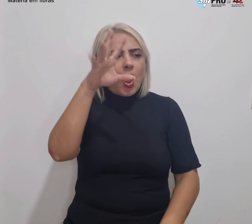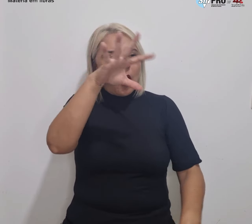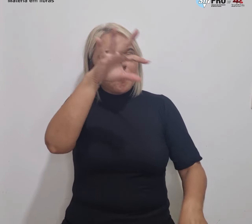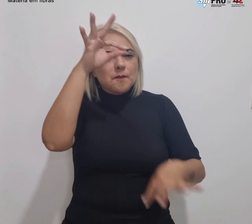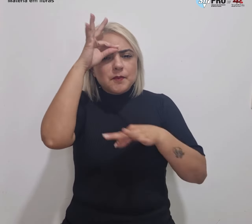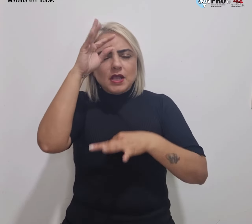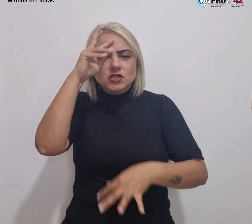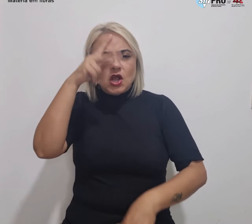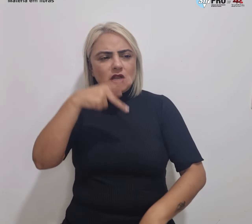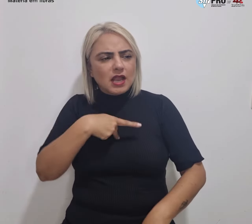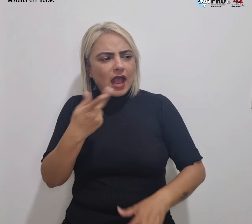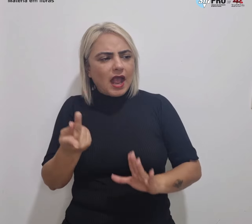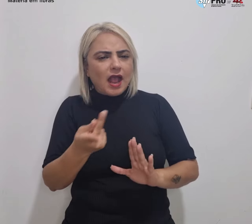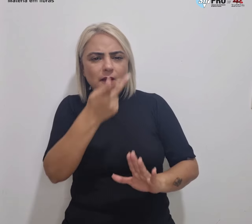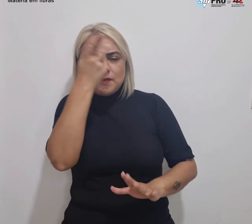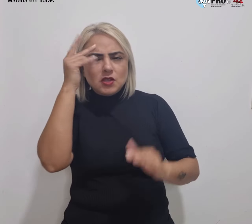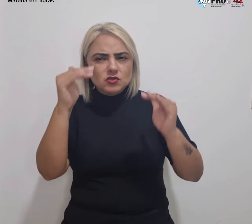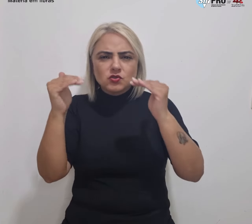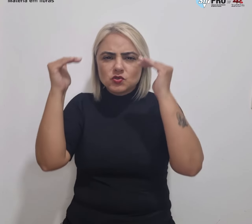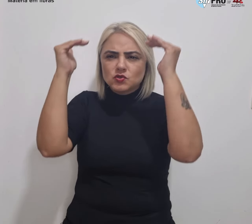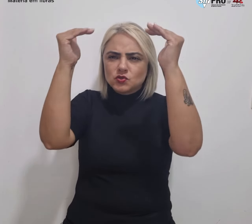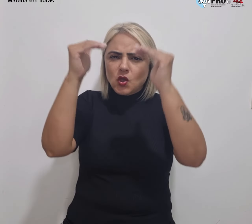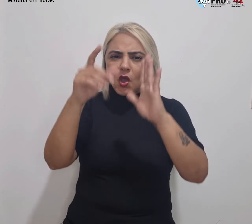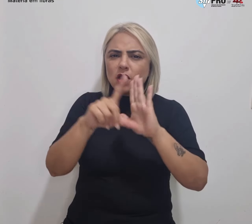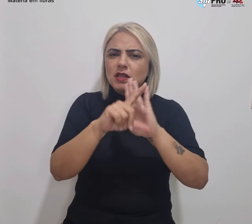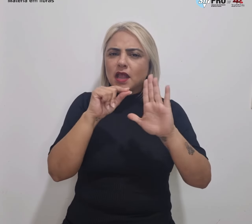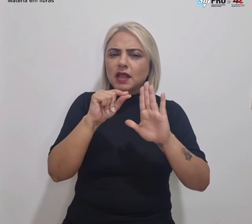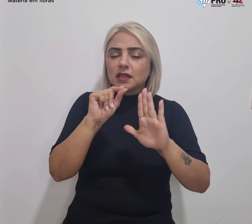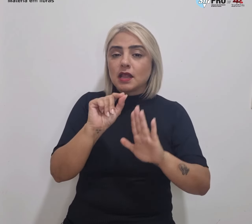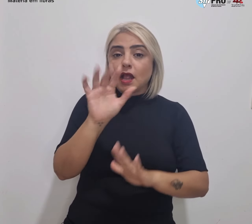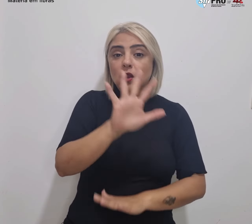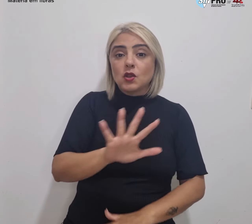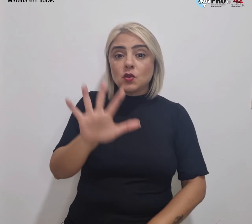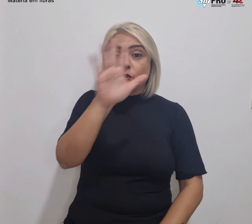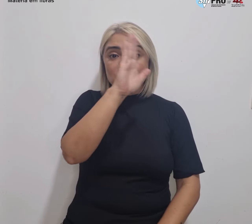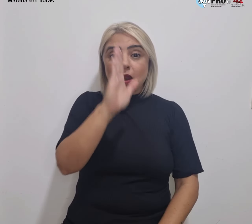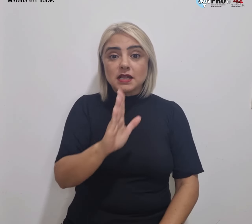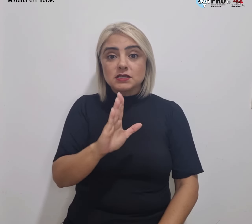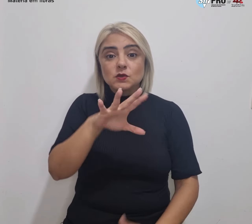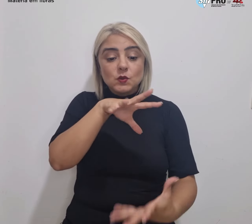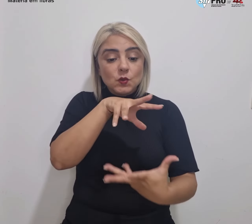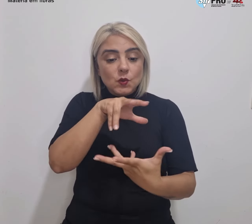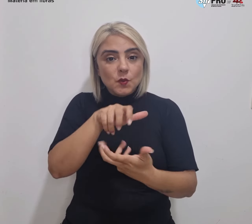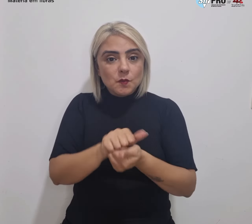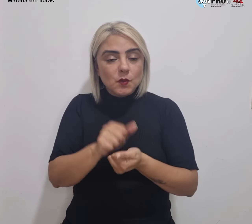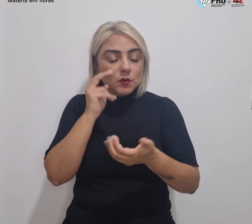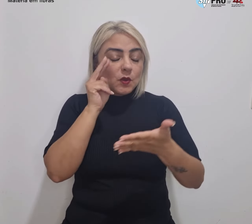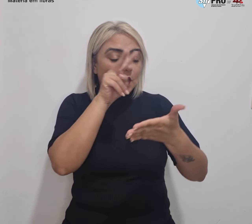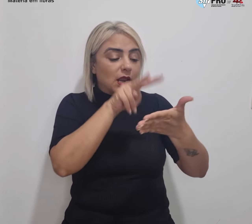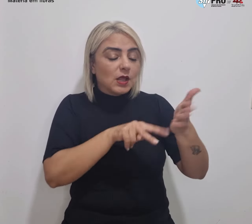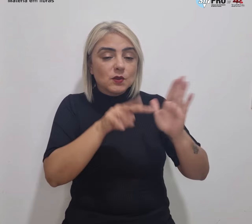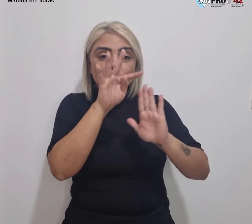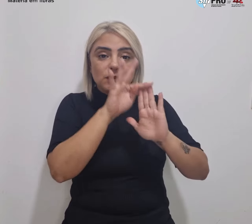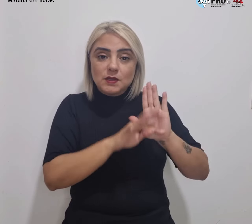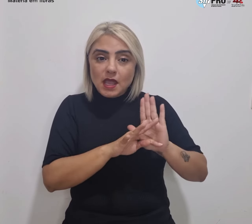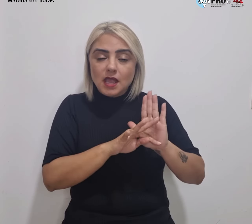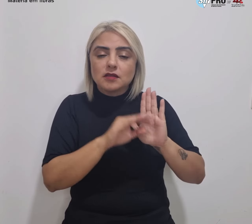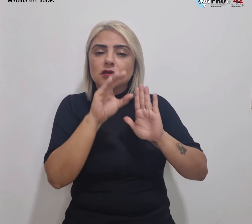que se destacaram nacionalmente e ou internacionalmente leitura de textos com os conceitos de